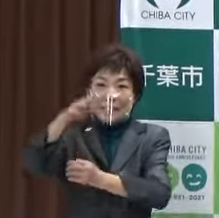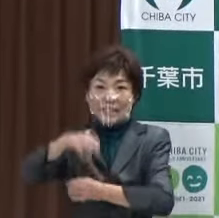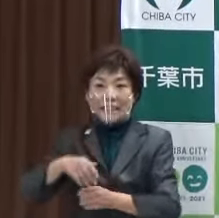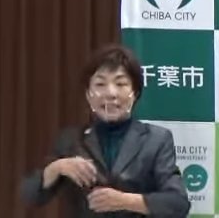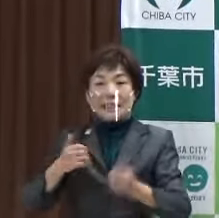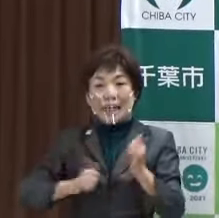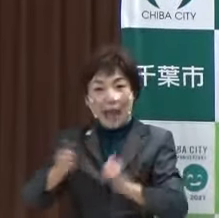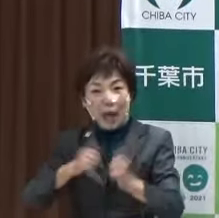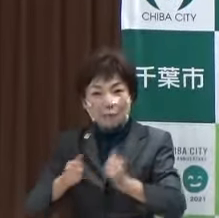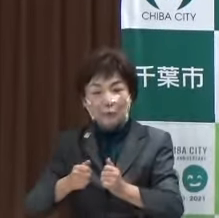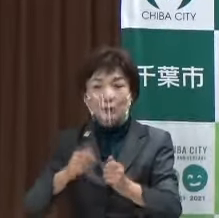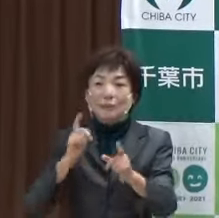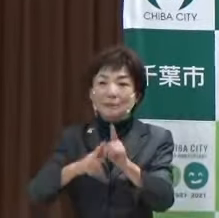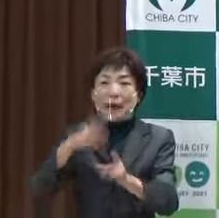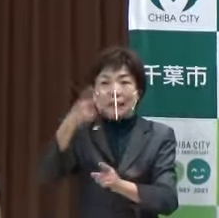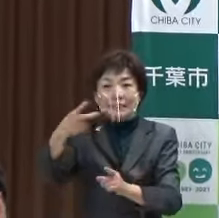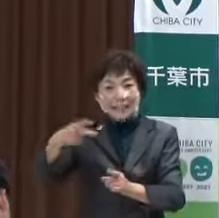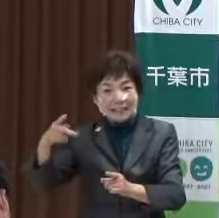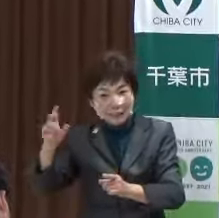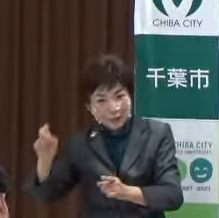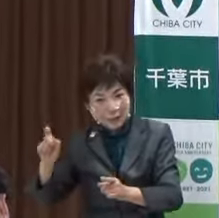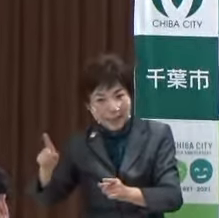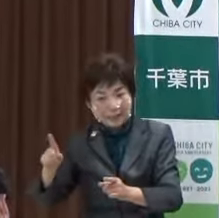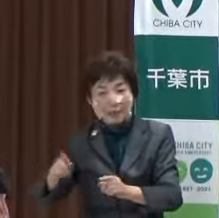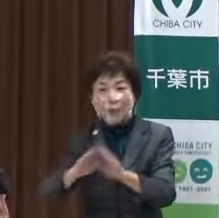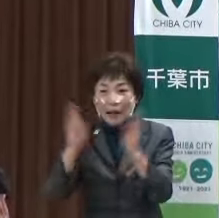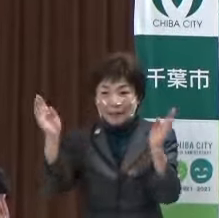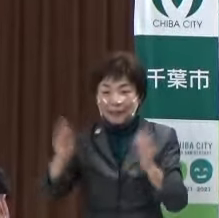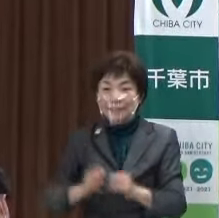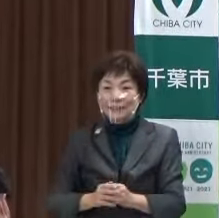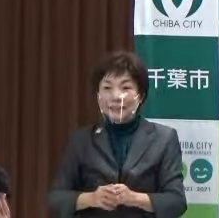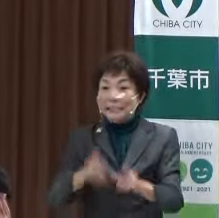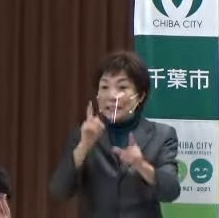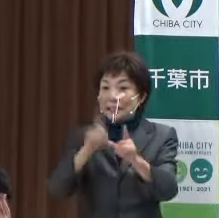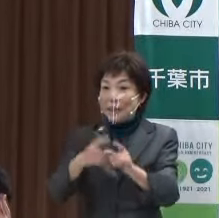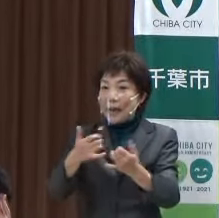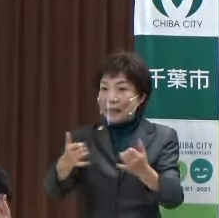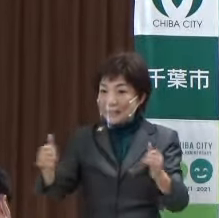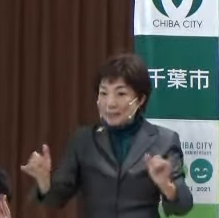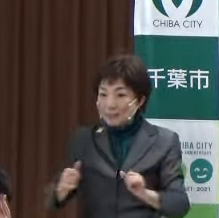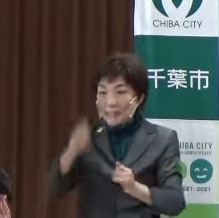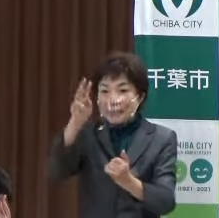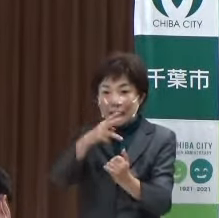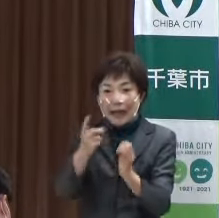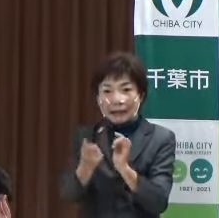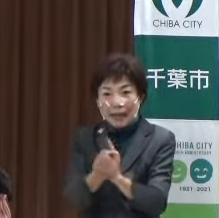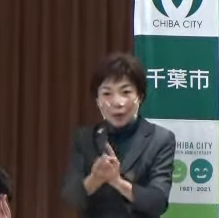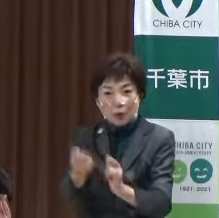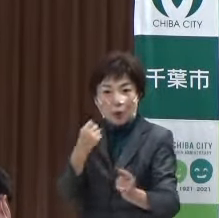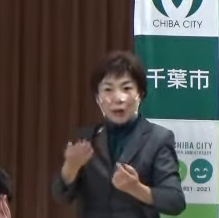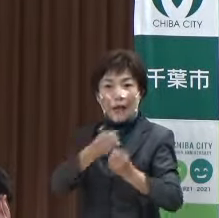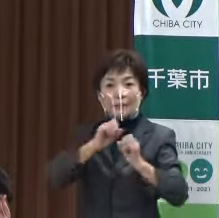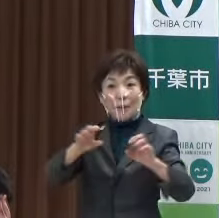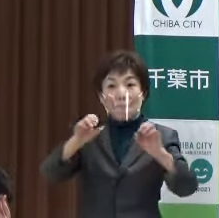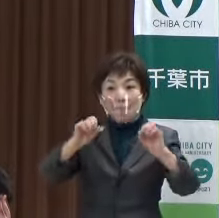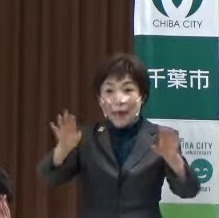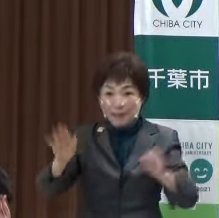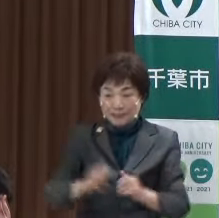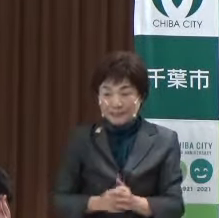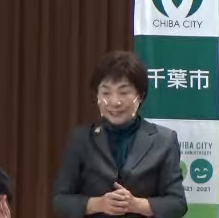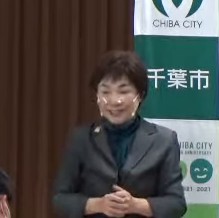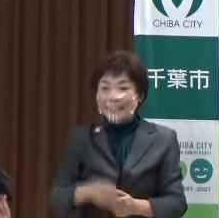ル千葉2021の開催、そして千葉市民災害対応強化キャンペーンということで、